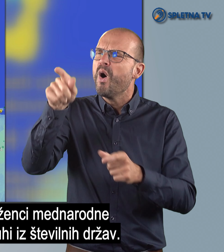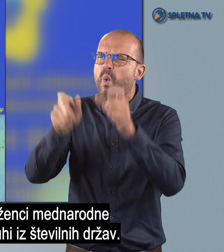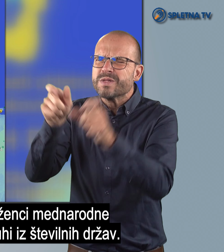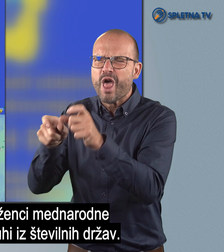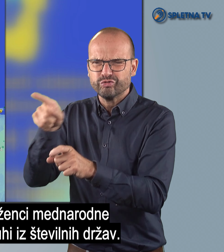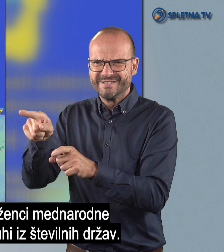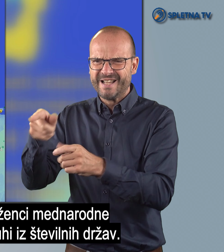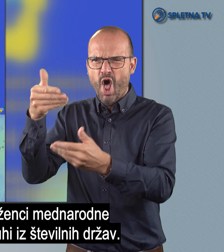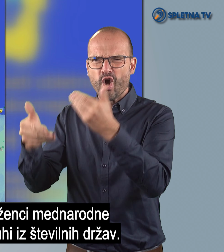držav.